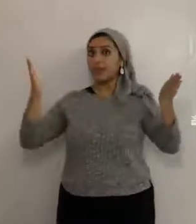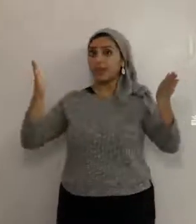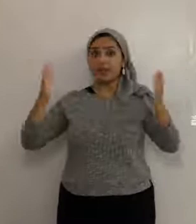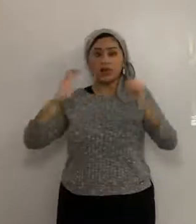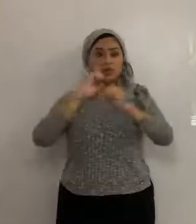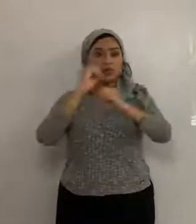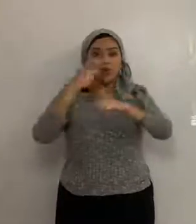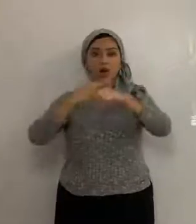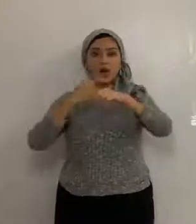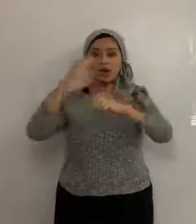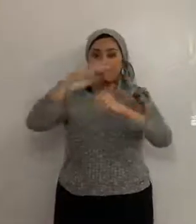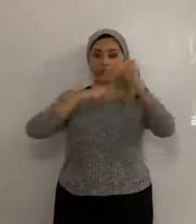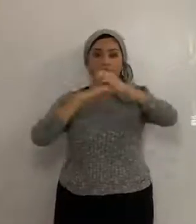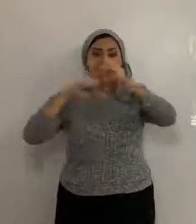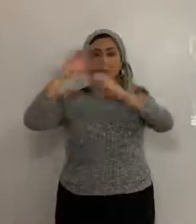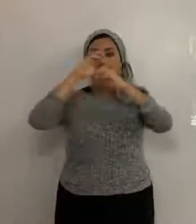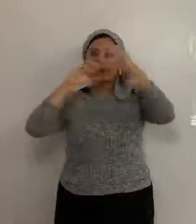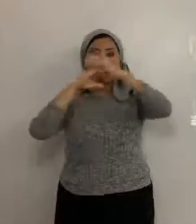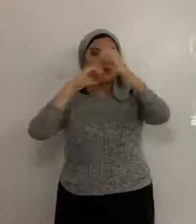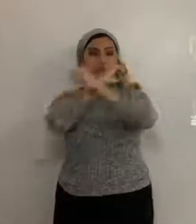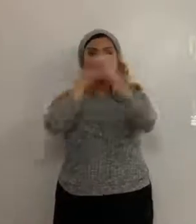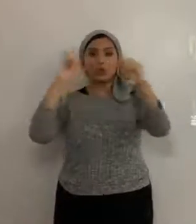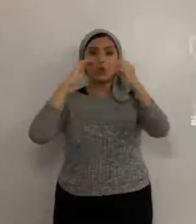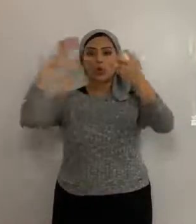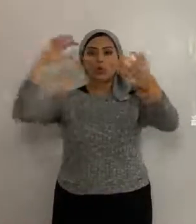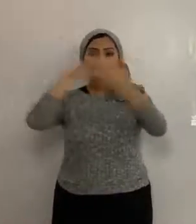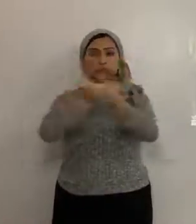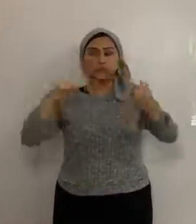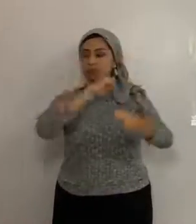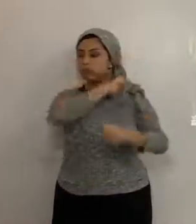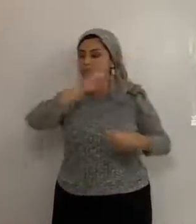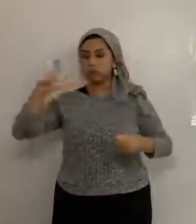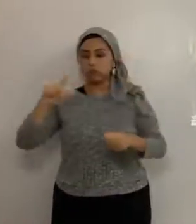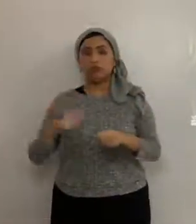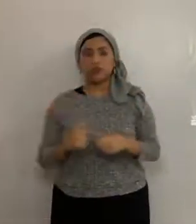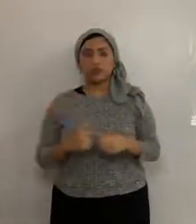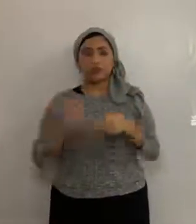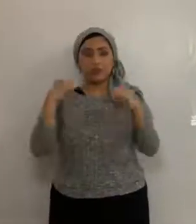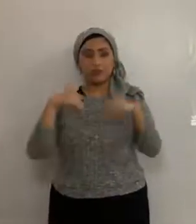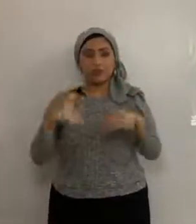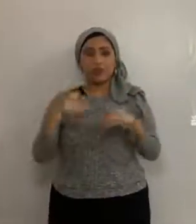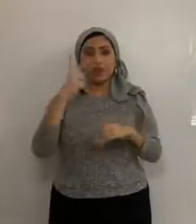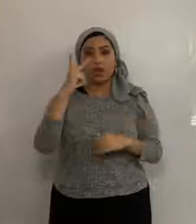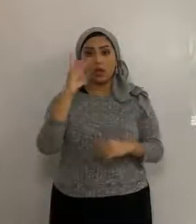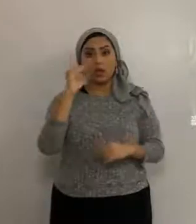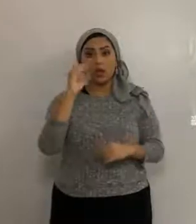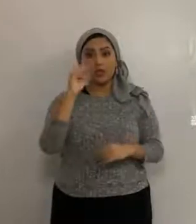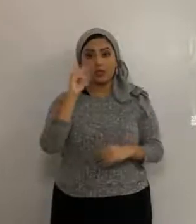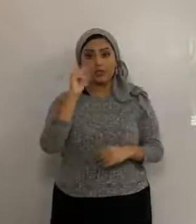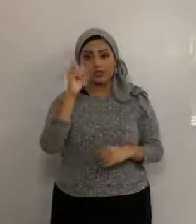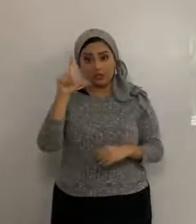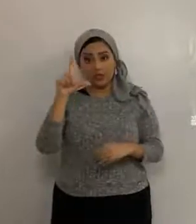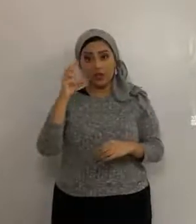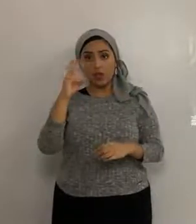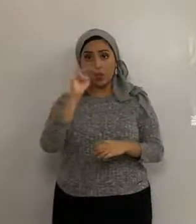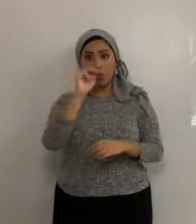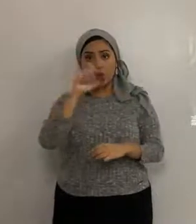sobre piedra que no sea derribada. Entonces, conclusión, el cótel no es parte del templo, porque ha sido engañado el